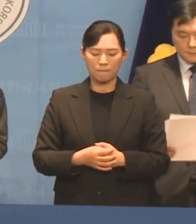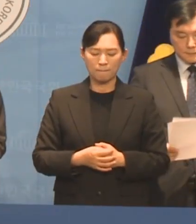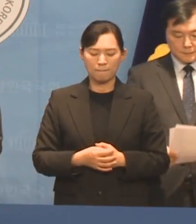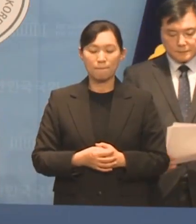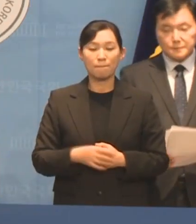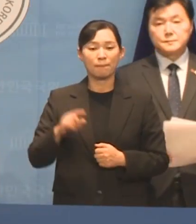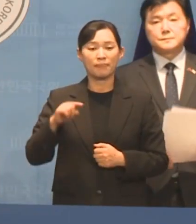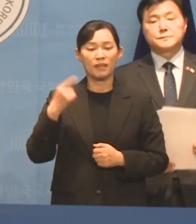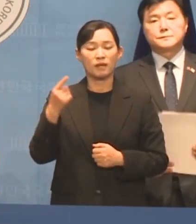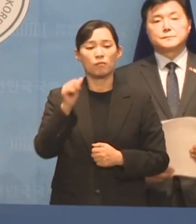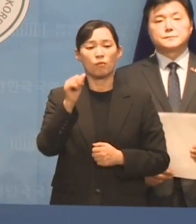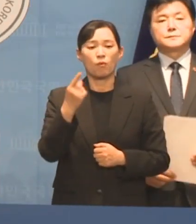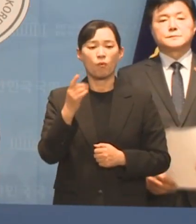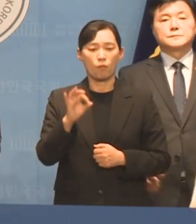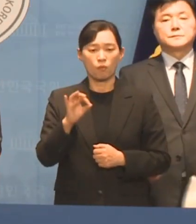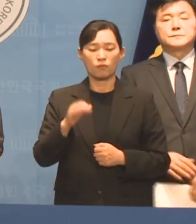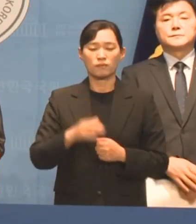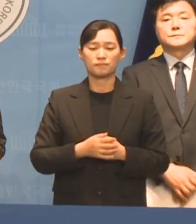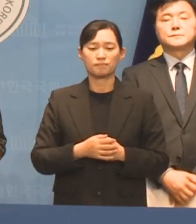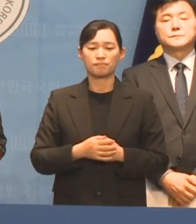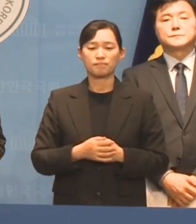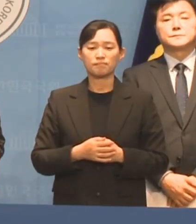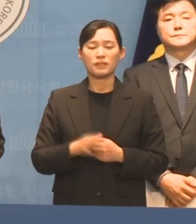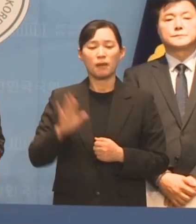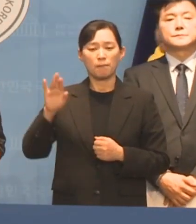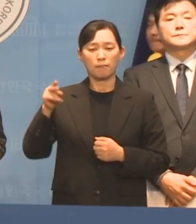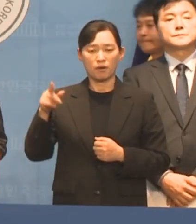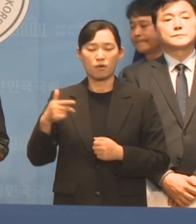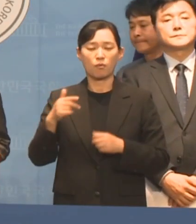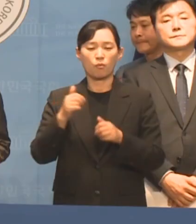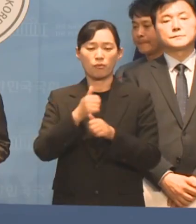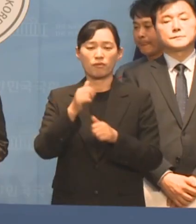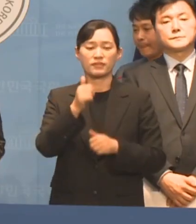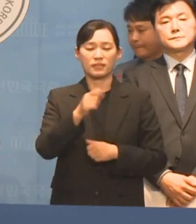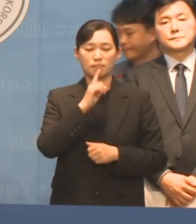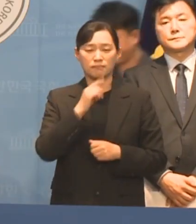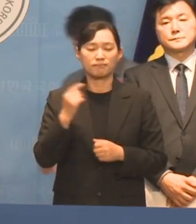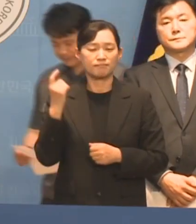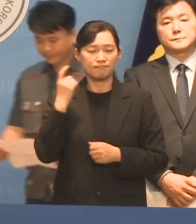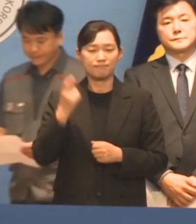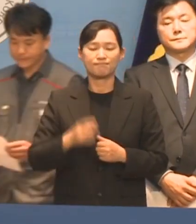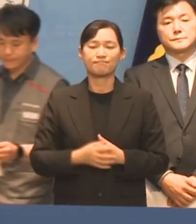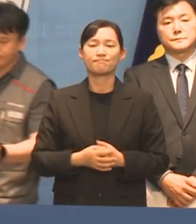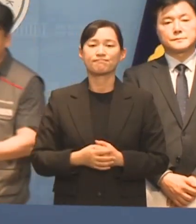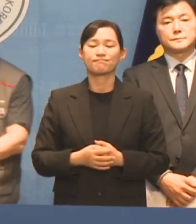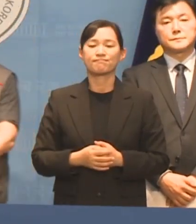네, 다음은 홍기복, 변정섭 두 분 위원장님의 말씀 이어서 듣겠습니다.